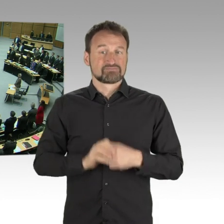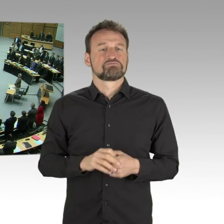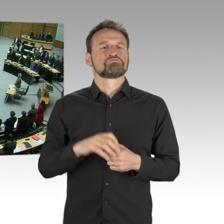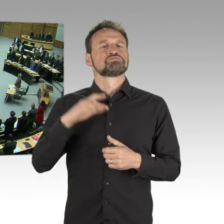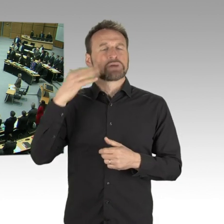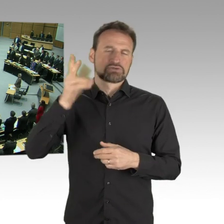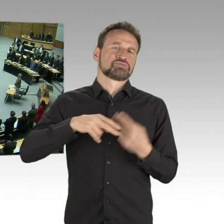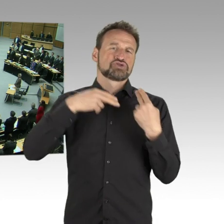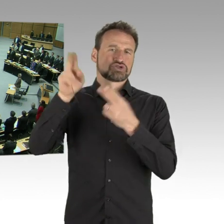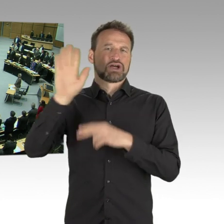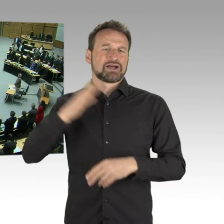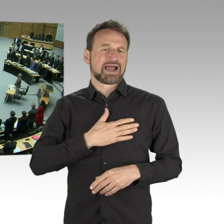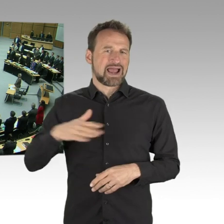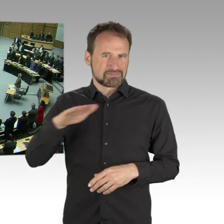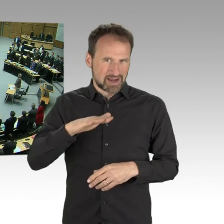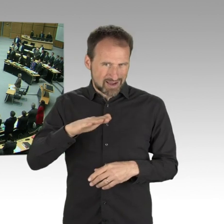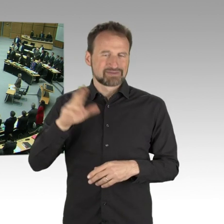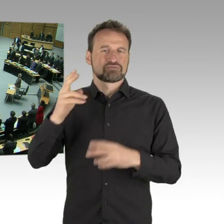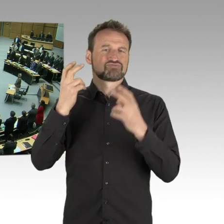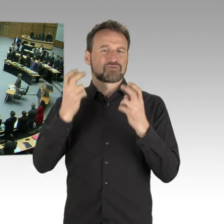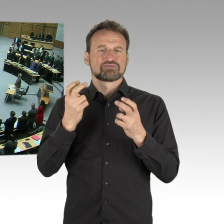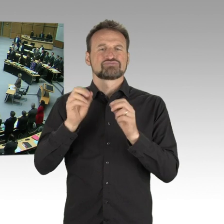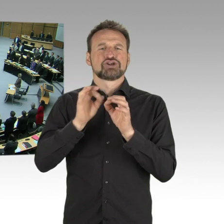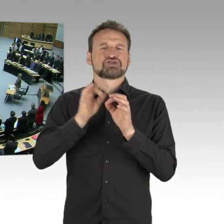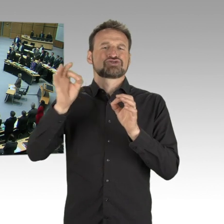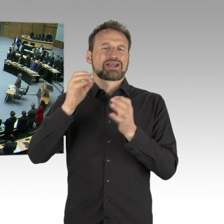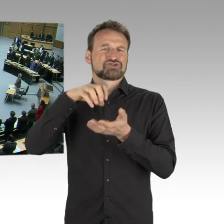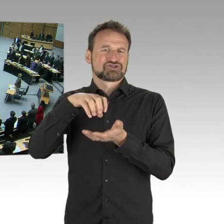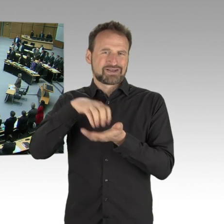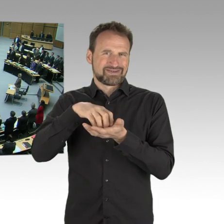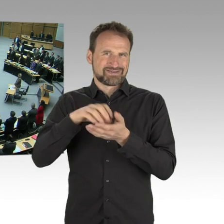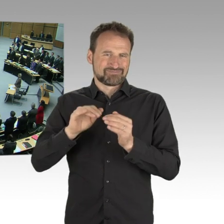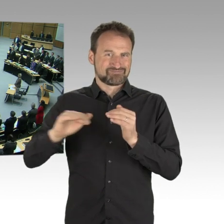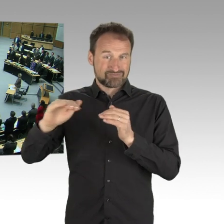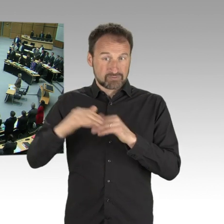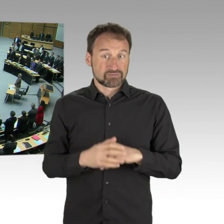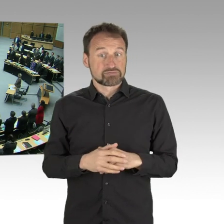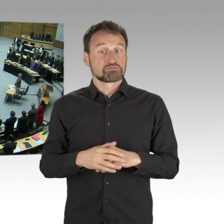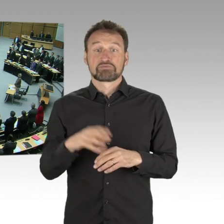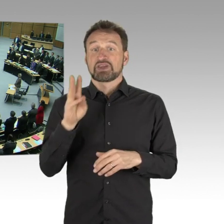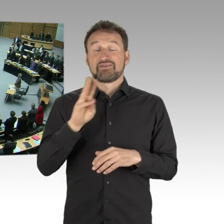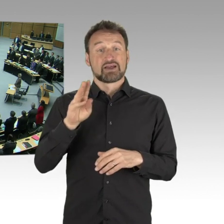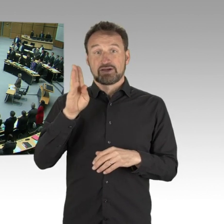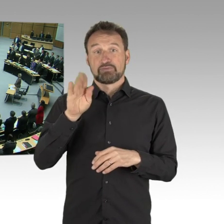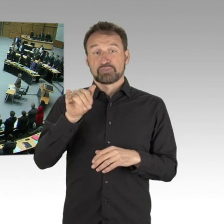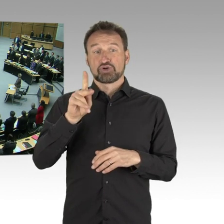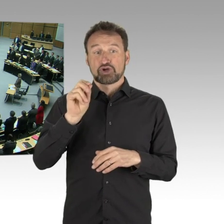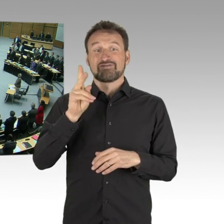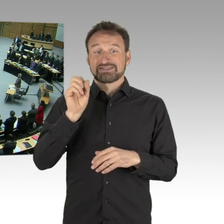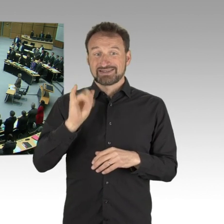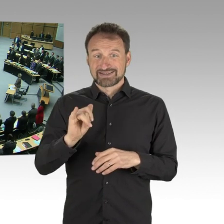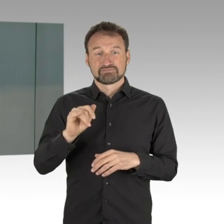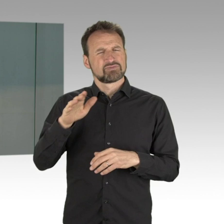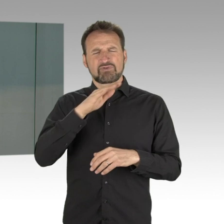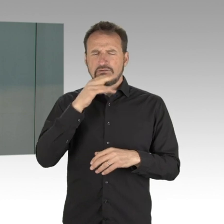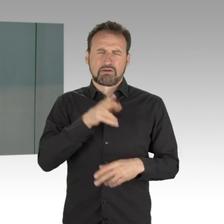wurde neben vielen Auszeichnungen auch die Berliner Ehrenbürgerwürde verliehen. Unsere Anteilnahme gilt der Familie von Valeri